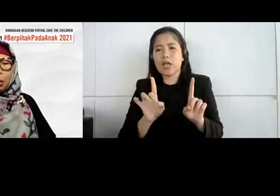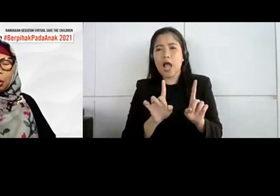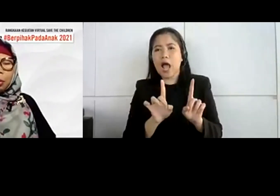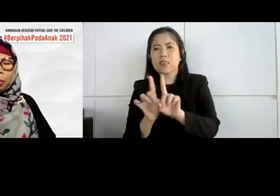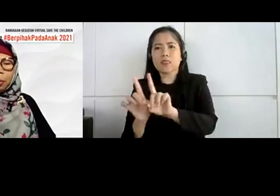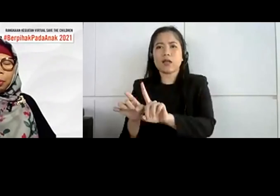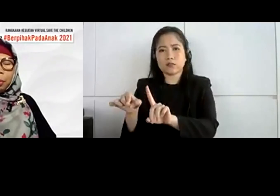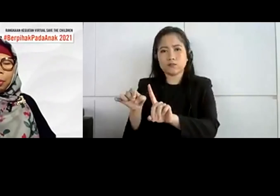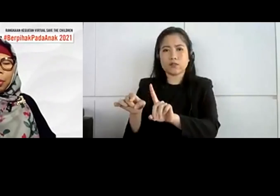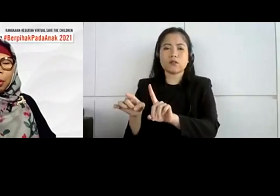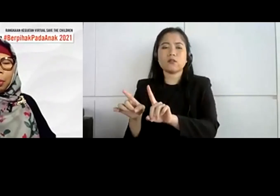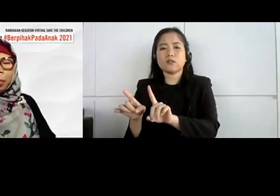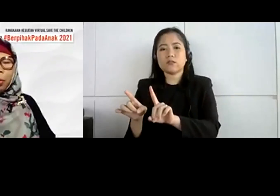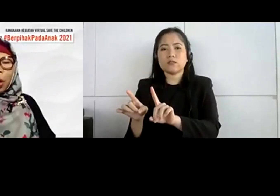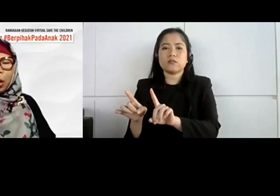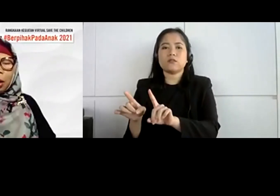kepada